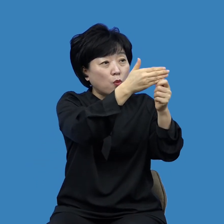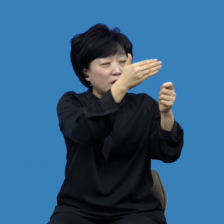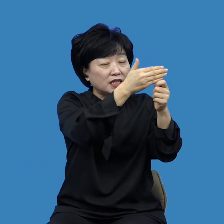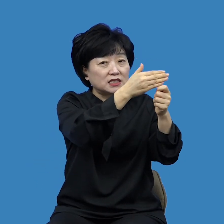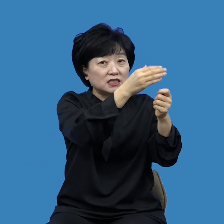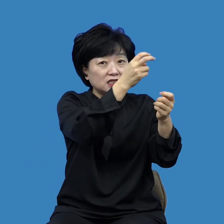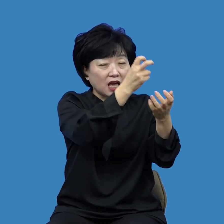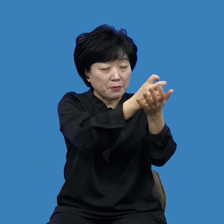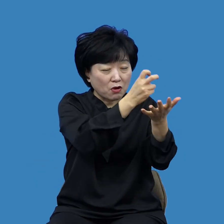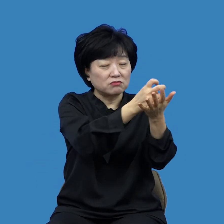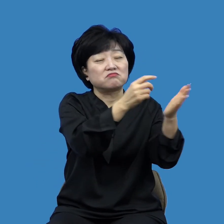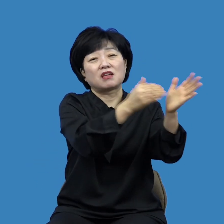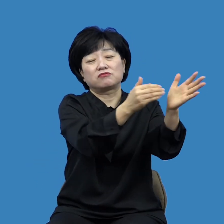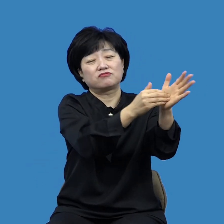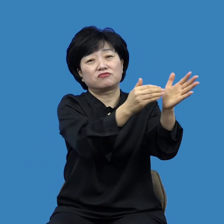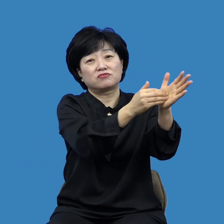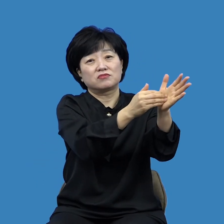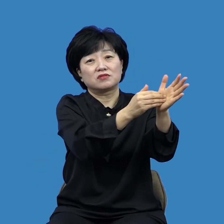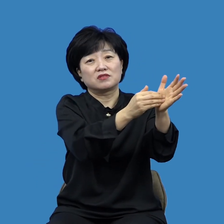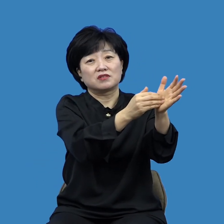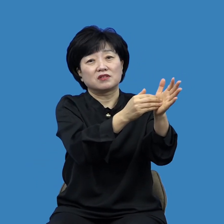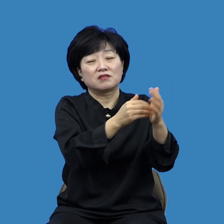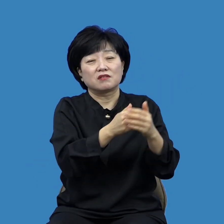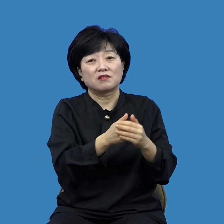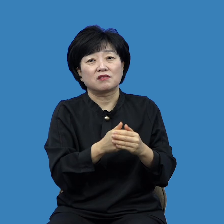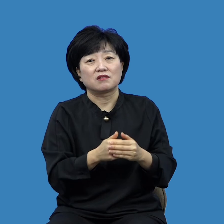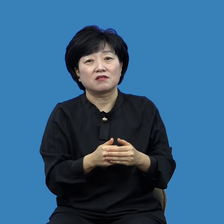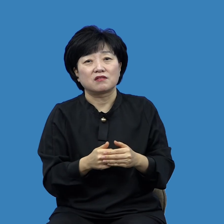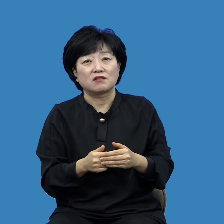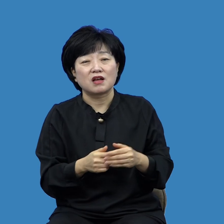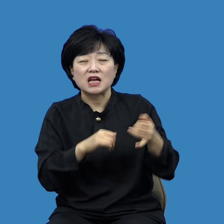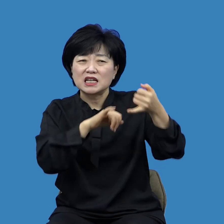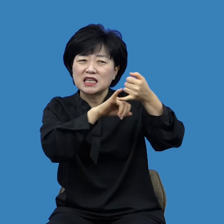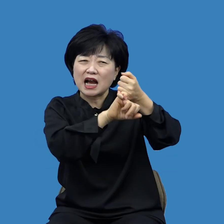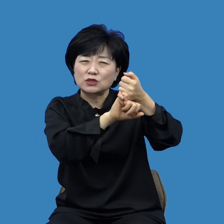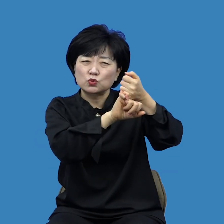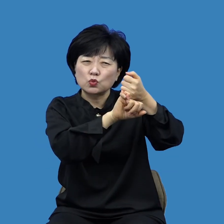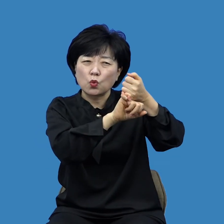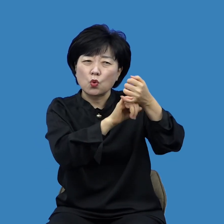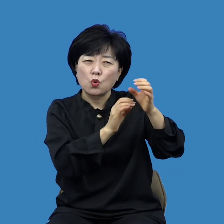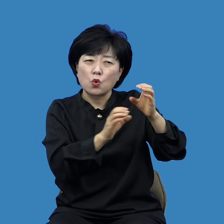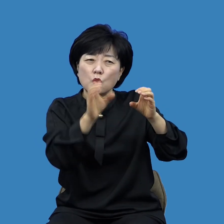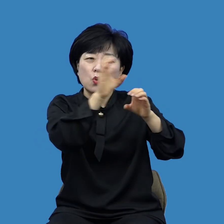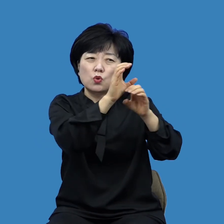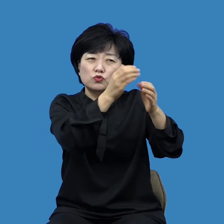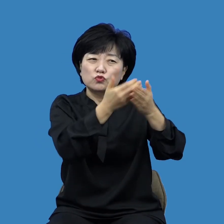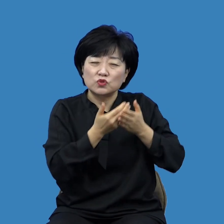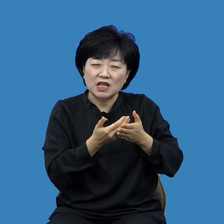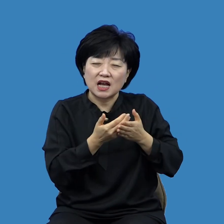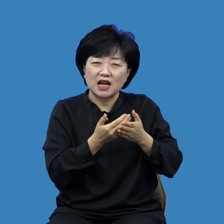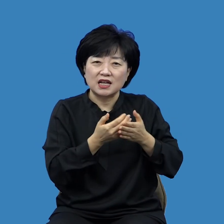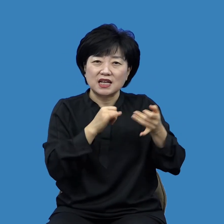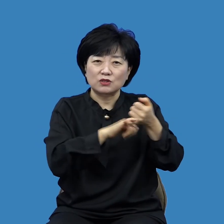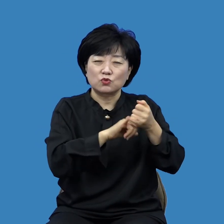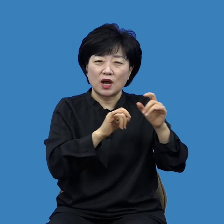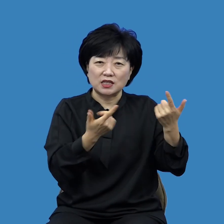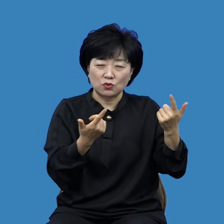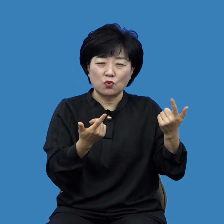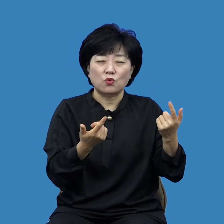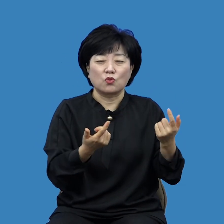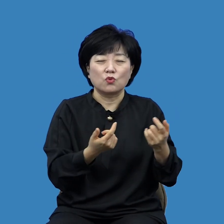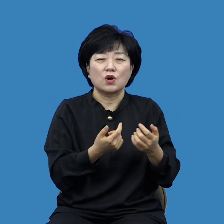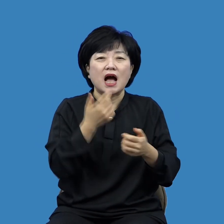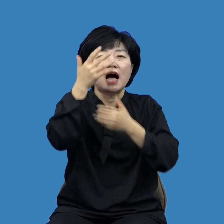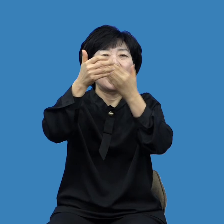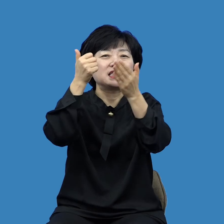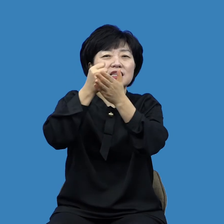그리고 그 뒤에 뭐 잠깐 말이 나오긴 하는데, 그것은 어떤 약속이라기보다는 하나님은 이런 분이시다, 질투하는 하나님이시기 때문에 너희가